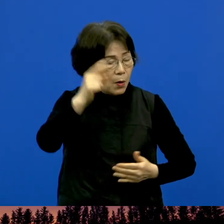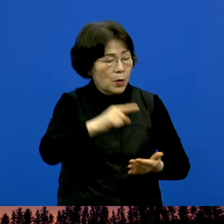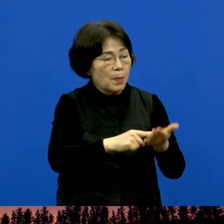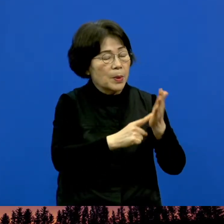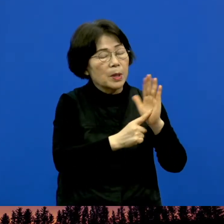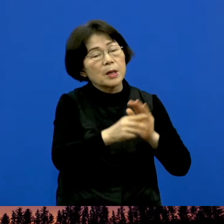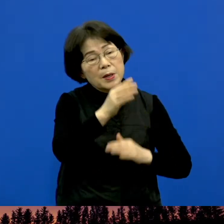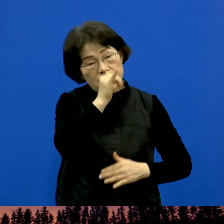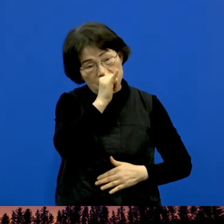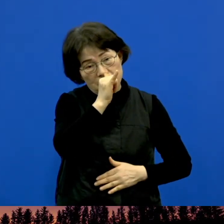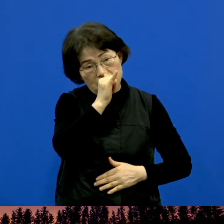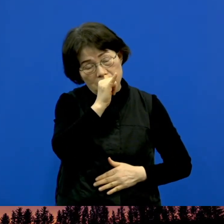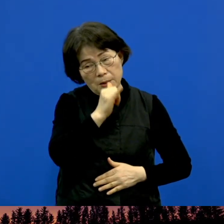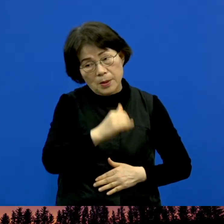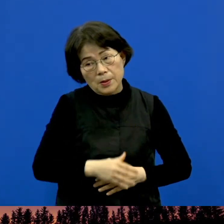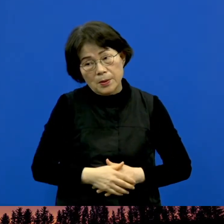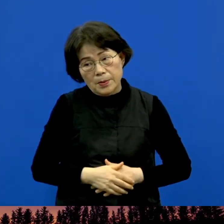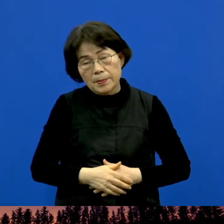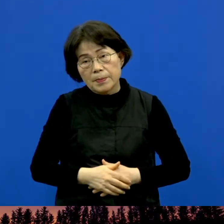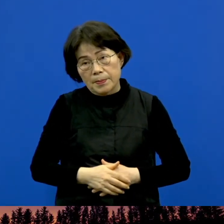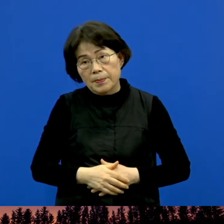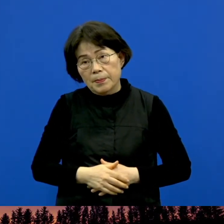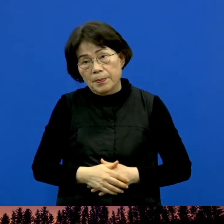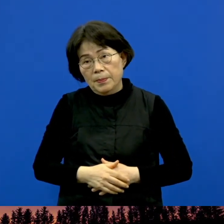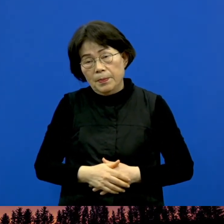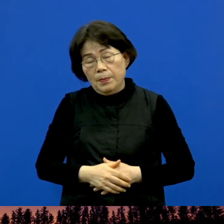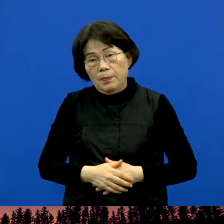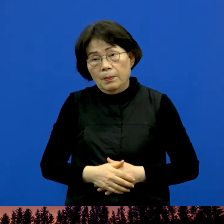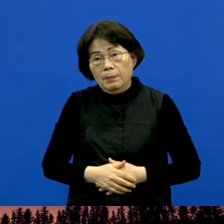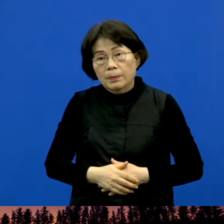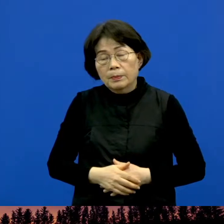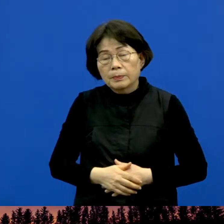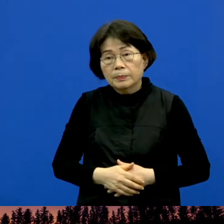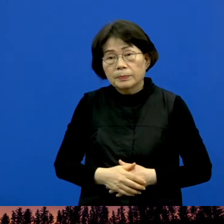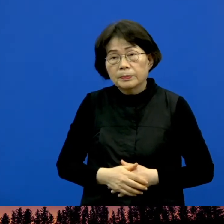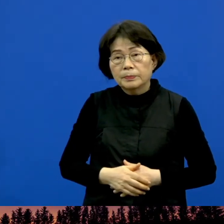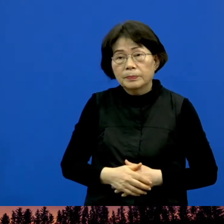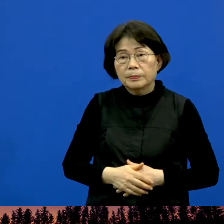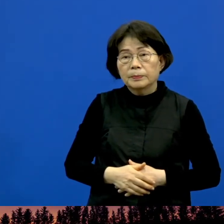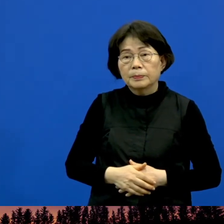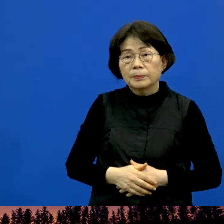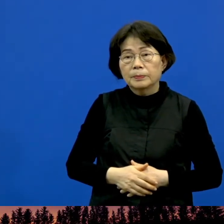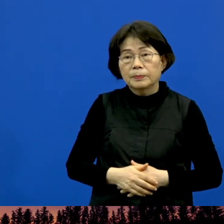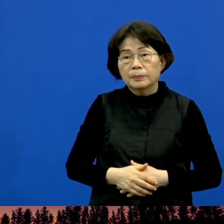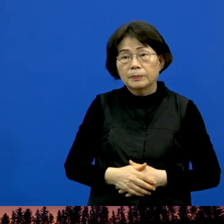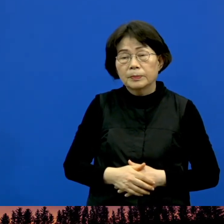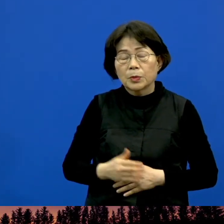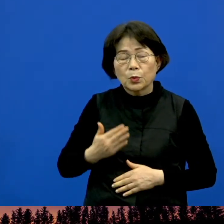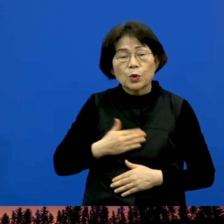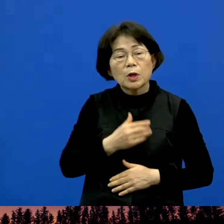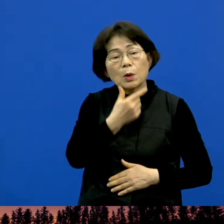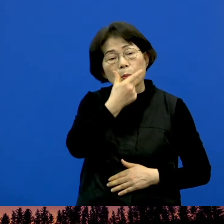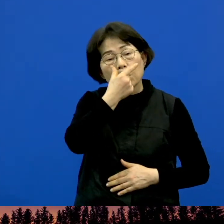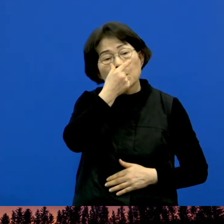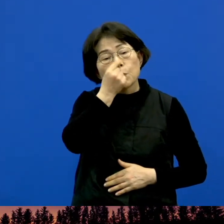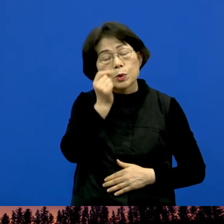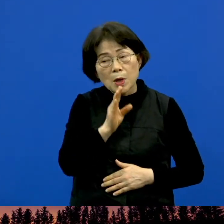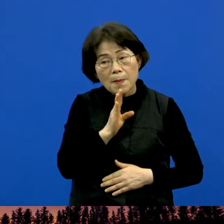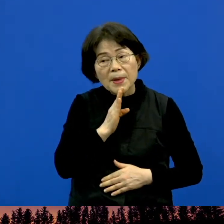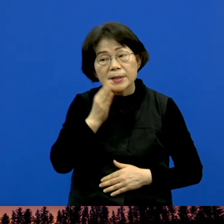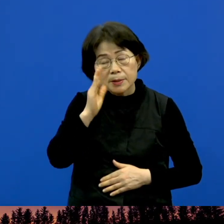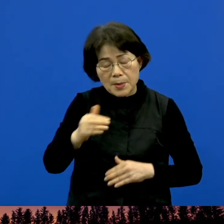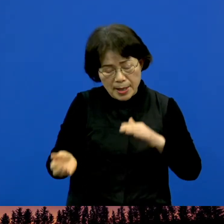있는 그런 역사가 있게 되기를 바랍니다. 우리는 부족하지만 최선을